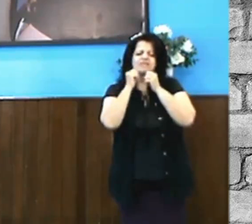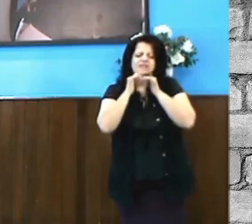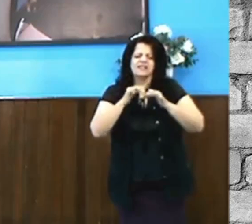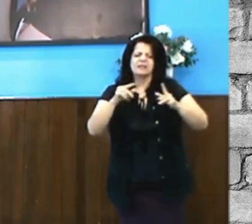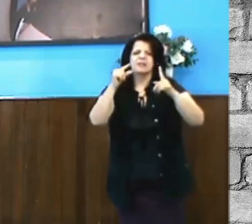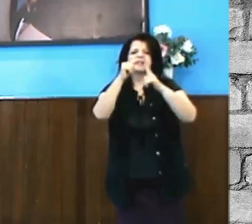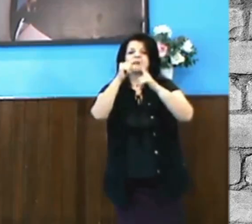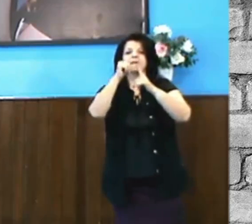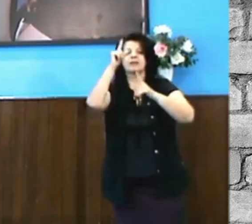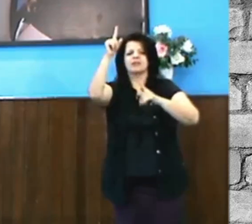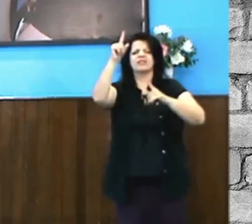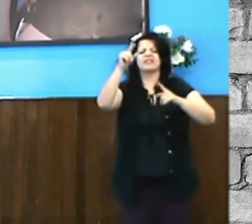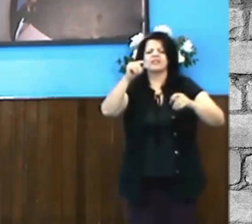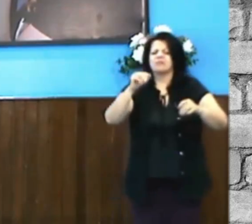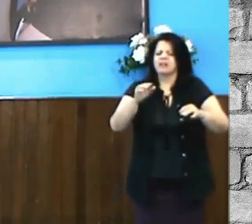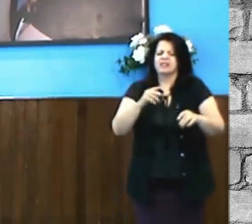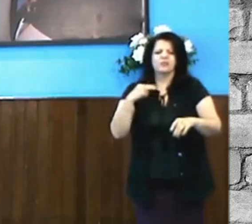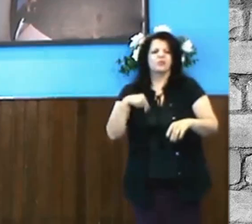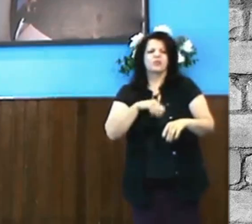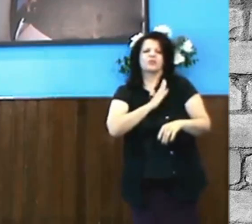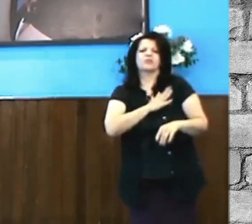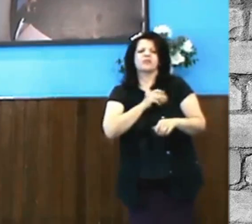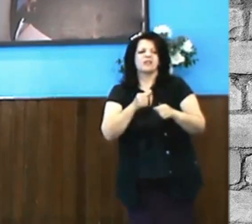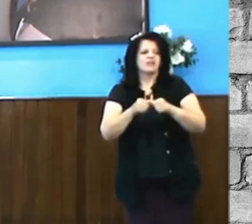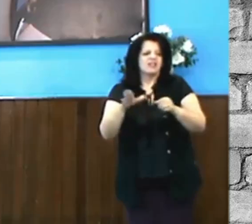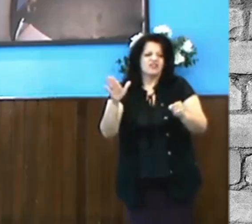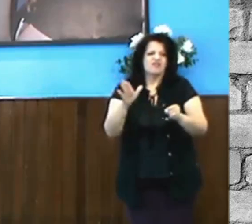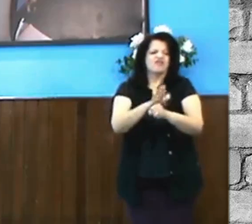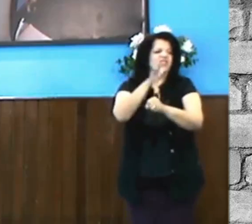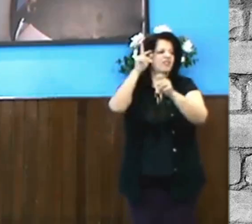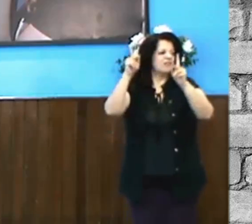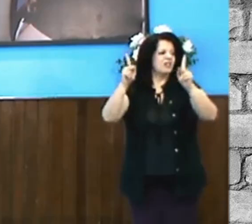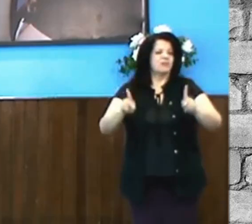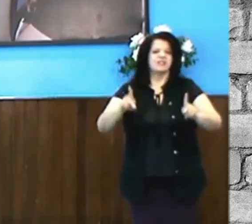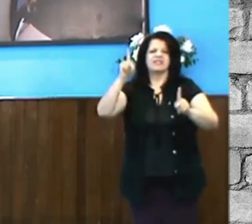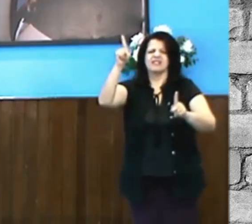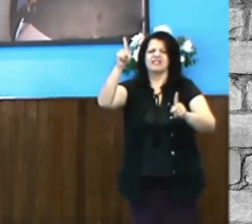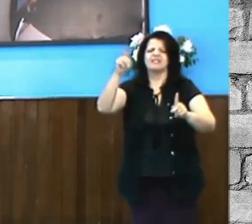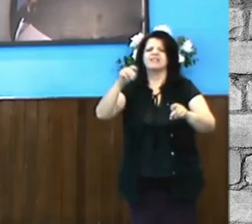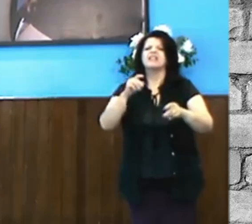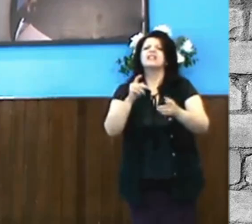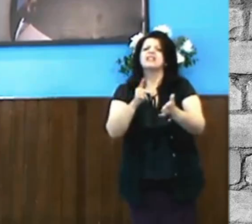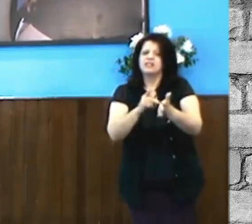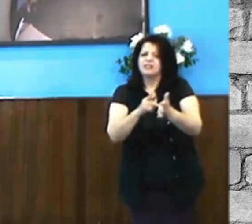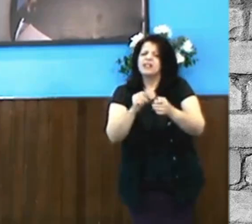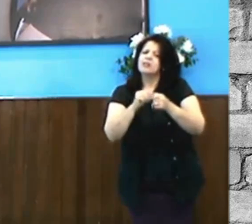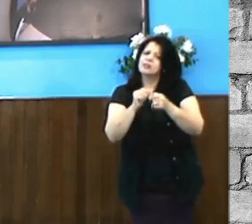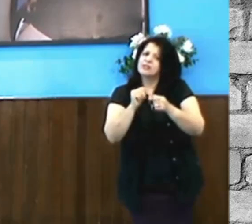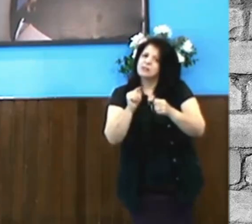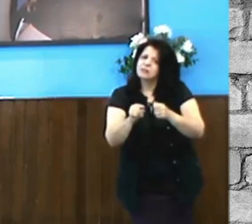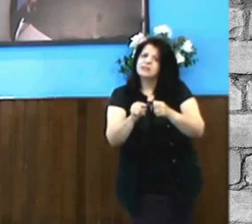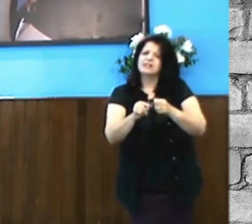possamos nos satisfazer em Jesus. E quando fizermos isso, então nós vamos ser cada vez mais perdoados